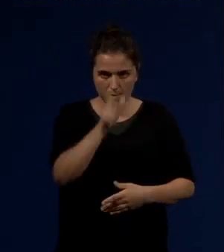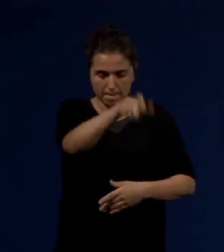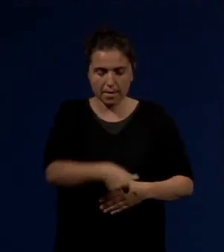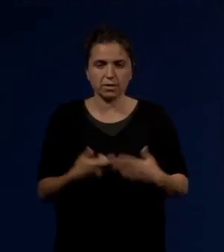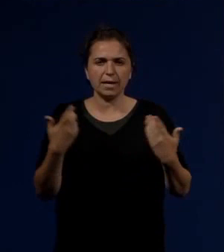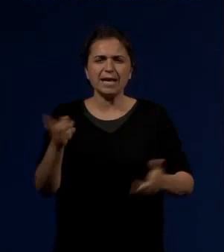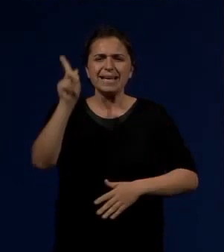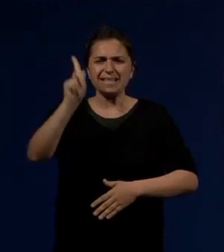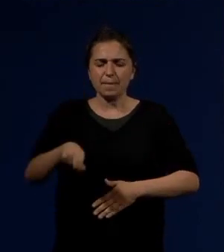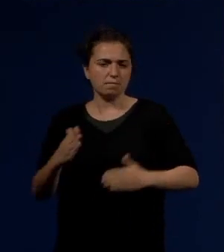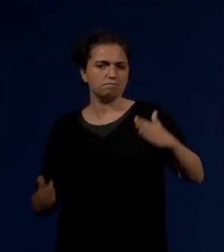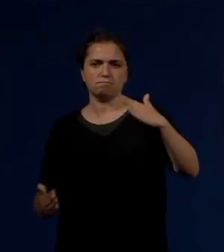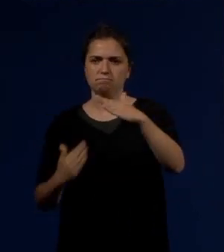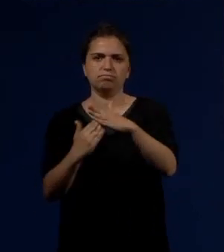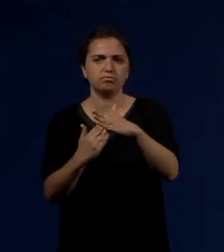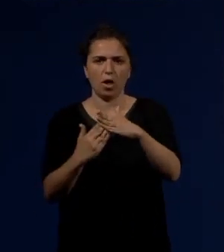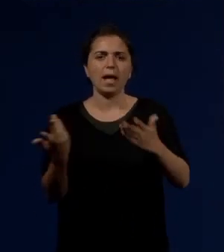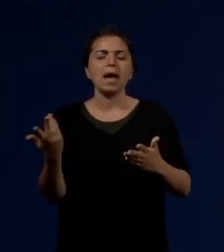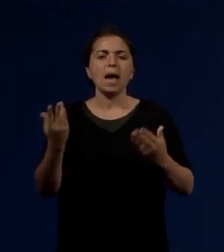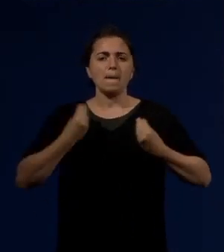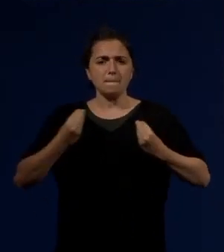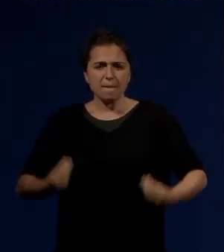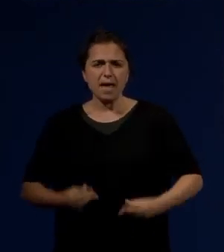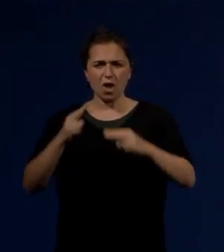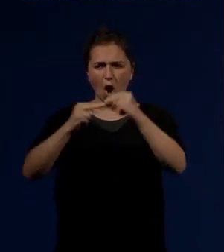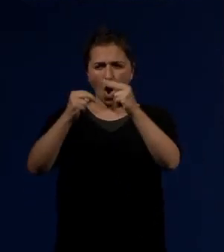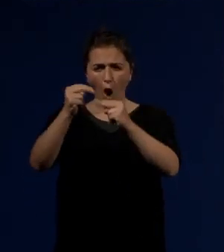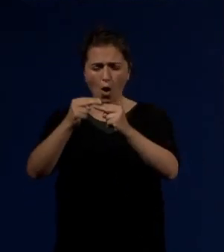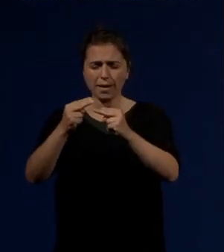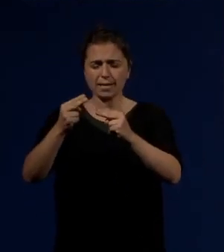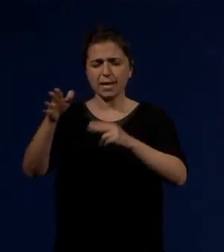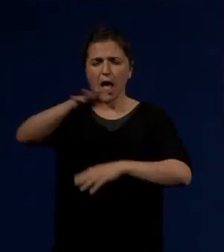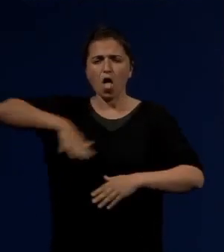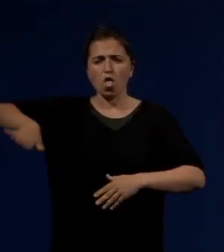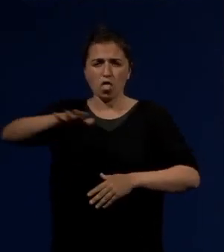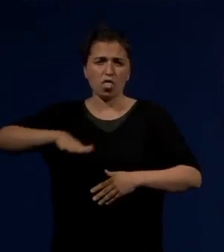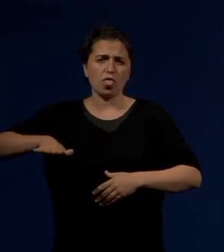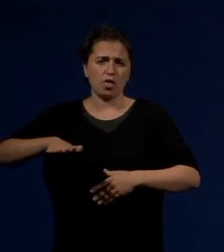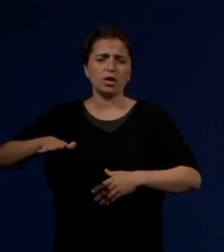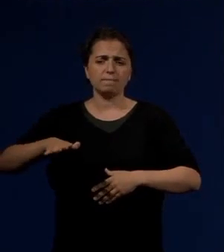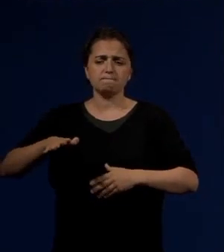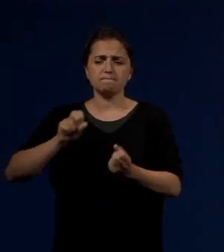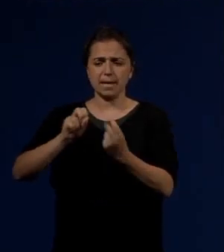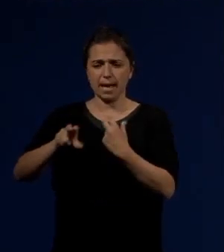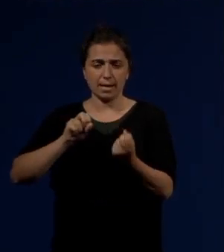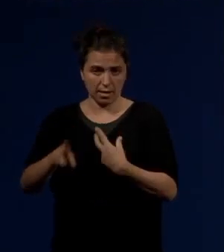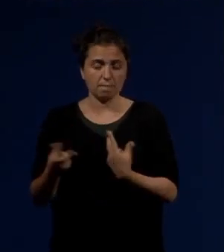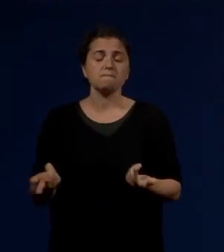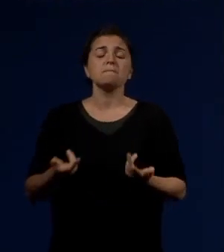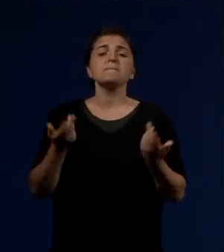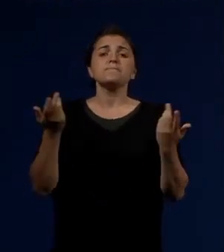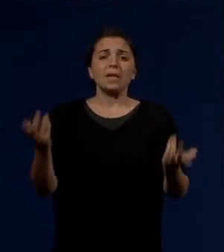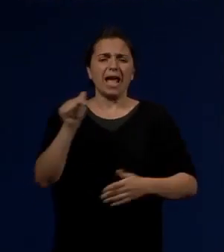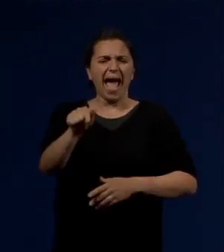pola paralización da variante de Viveiro e as obras apuradas do tramo do corredor de Celeiro a San Cibrao.